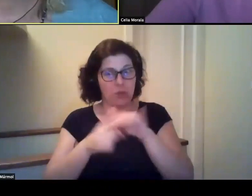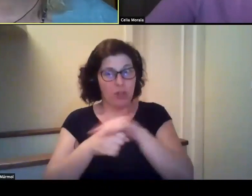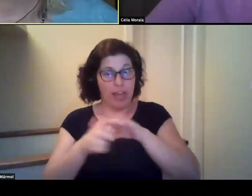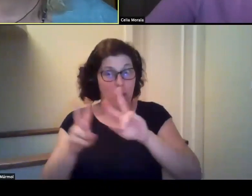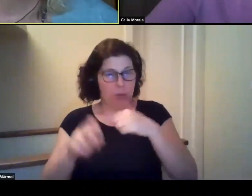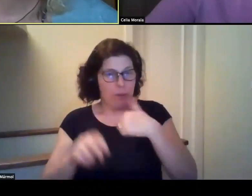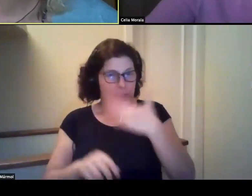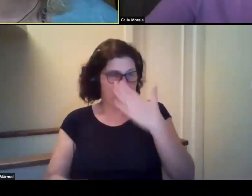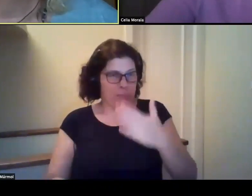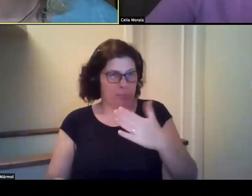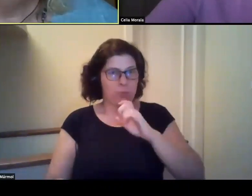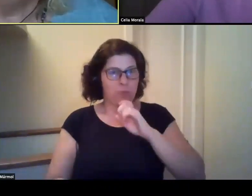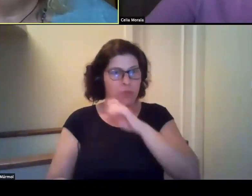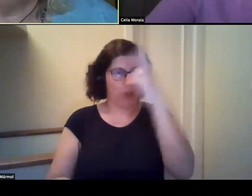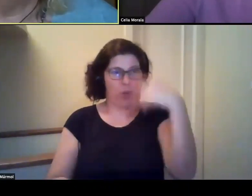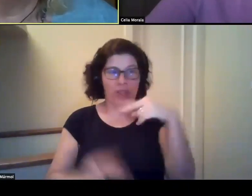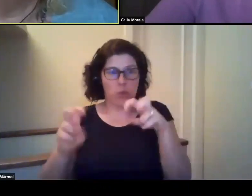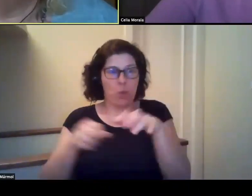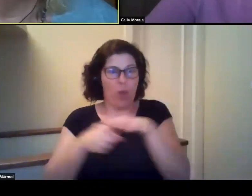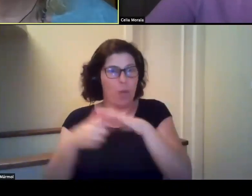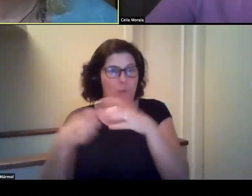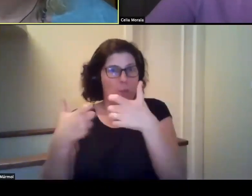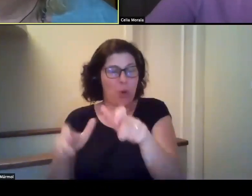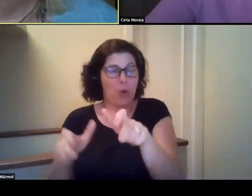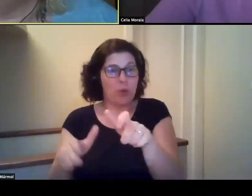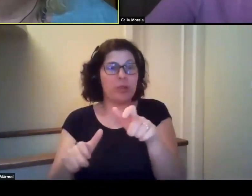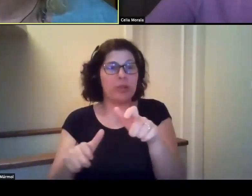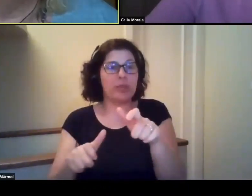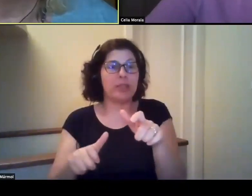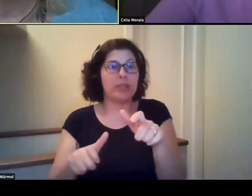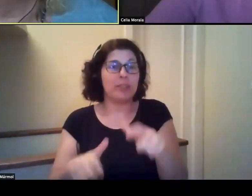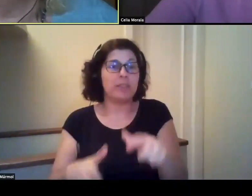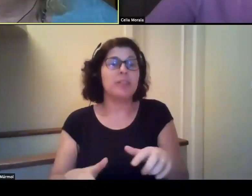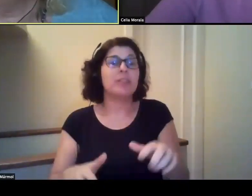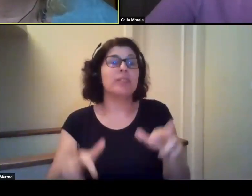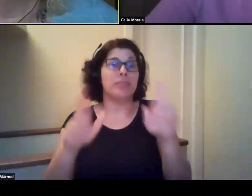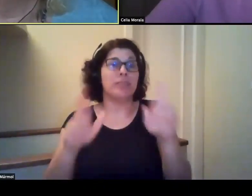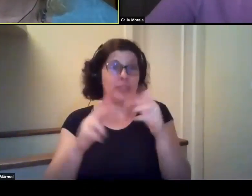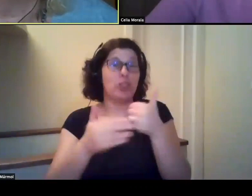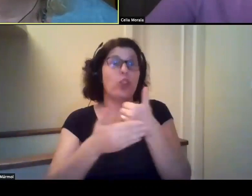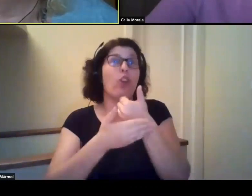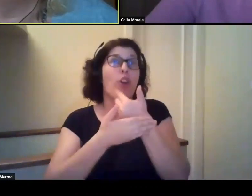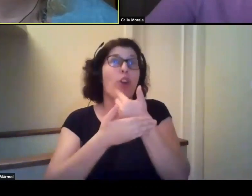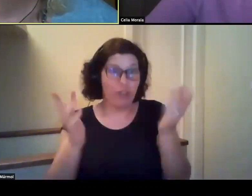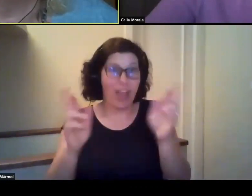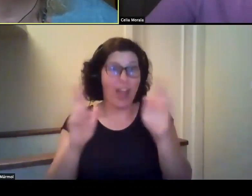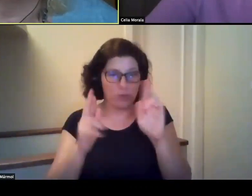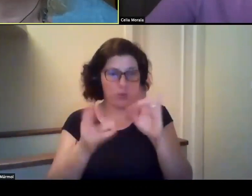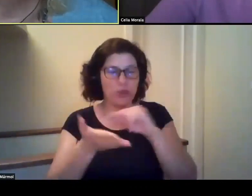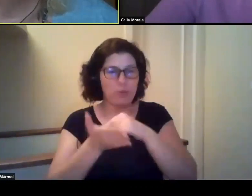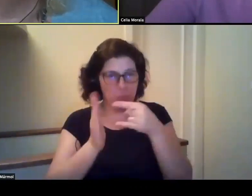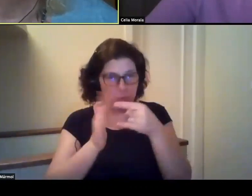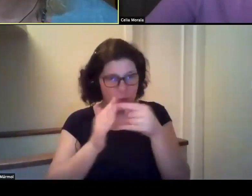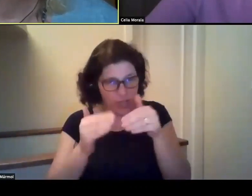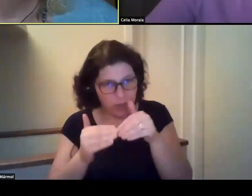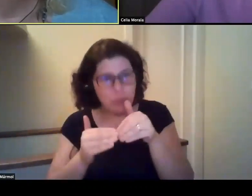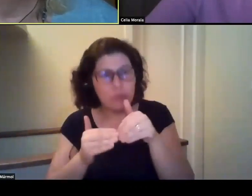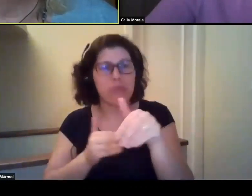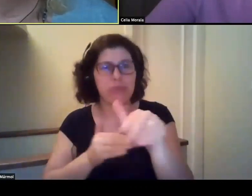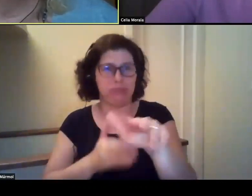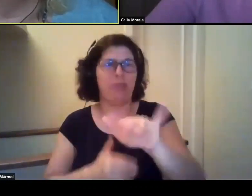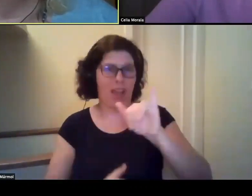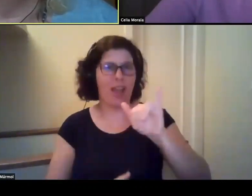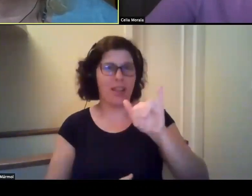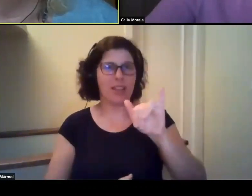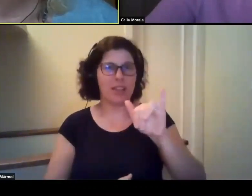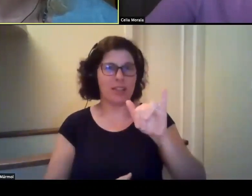de Fundación 11, y esperemos confiamos que este proyecto va a tener mucho recorrido y un